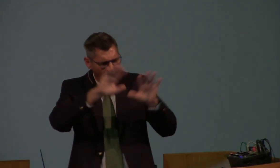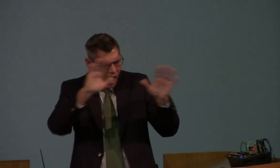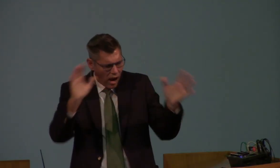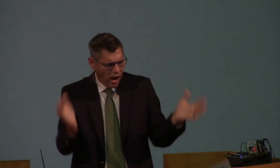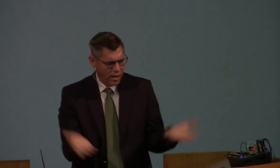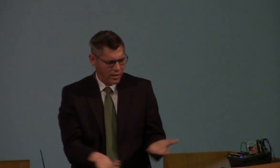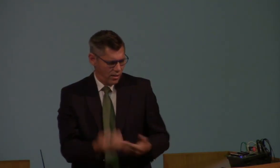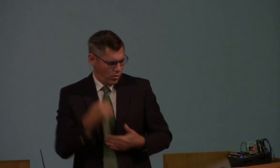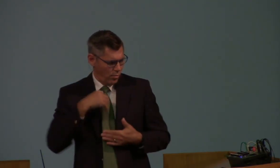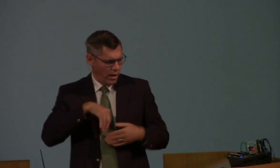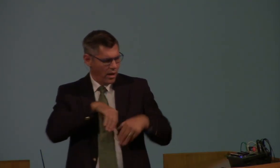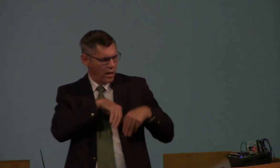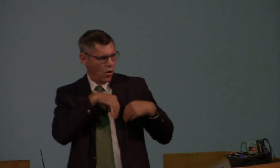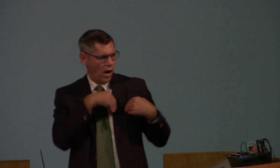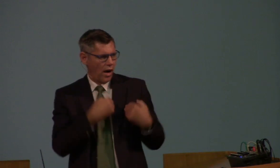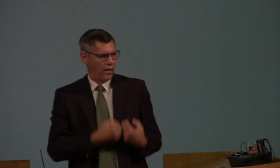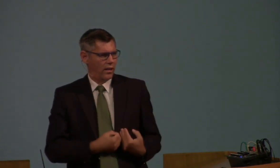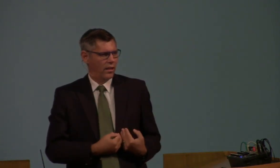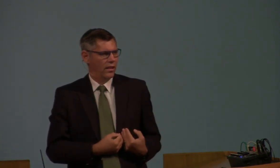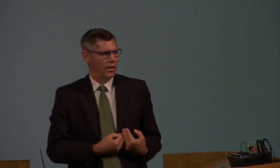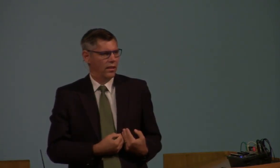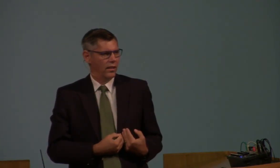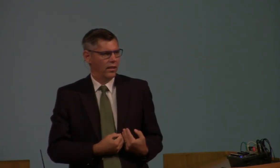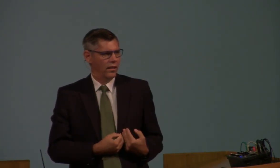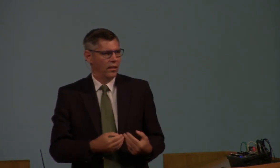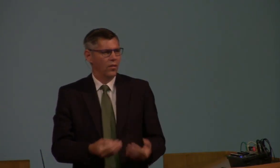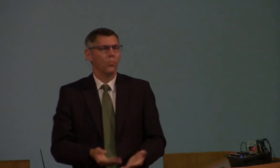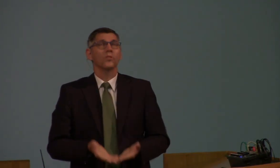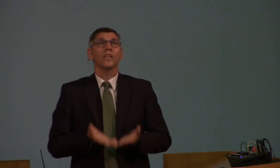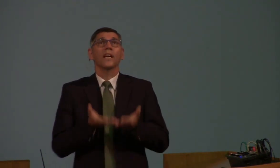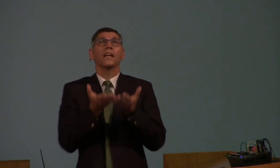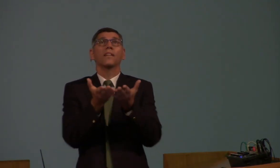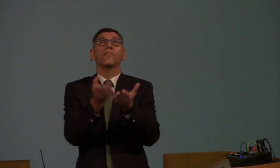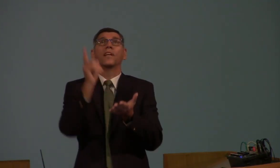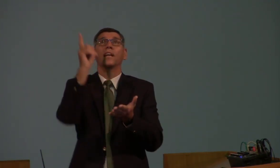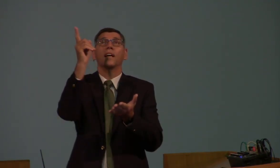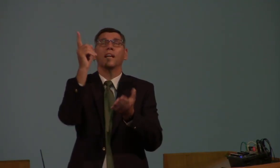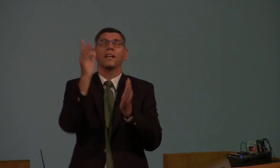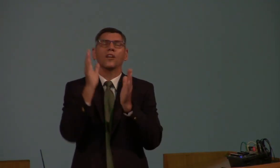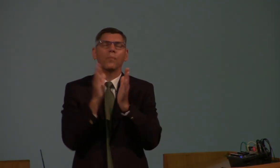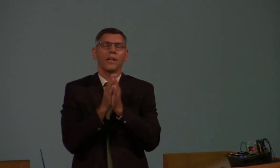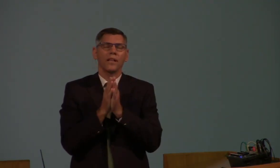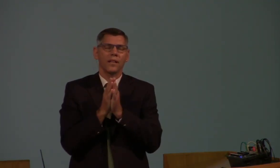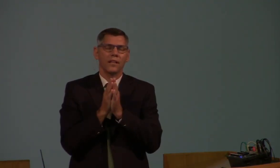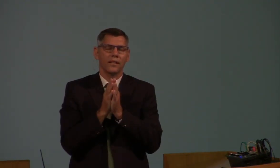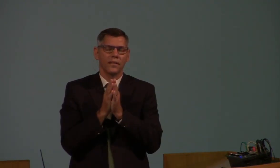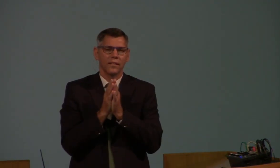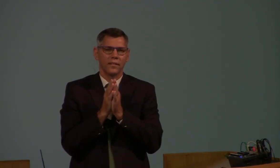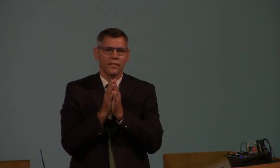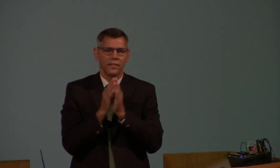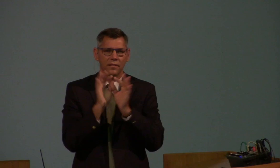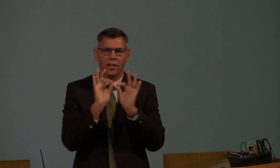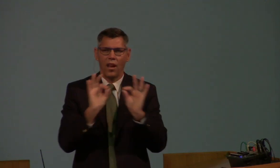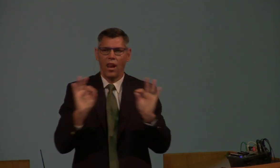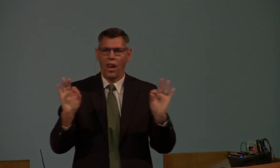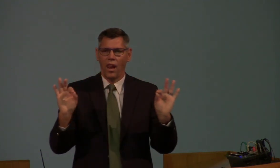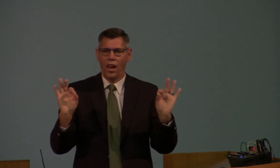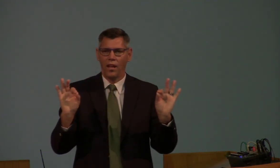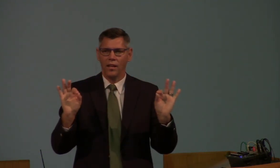alles so binne in jou hart. Kom ons gee dit vir die Here in 'n gebed. Staan.